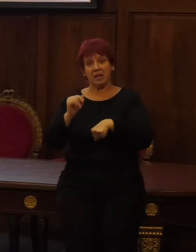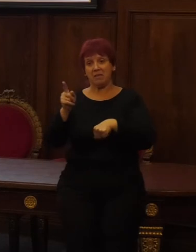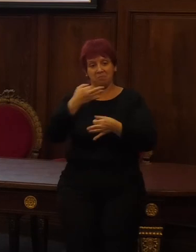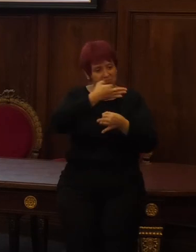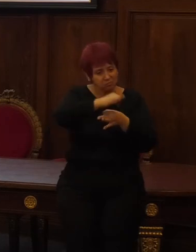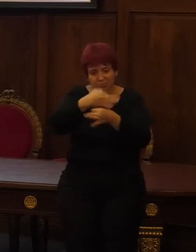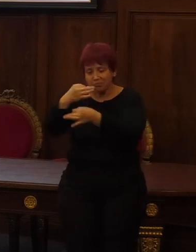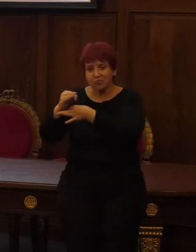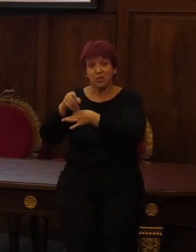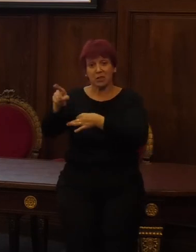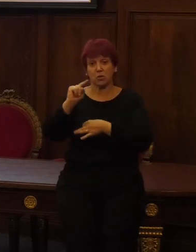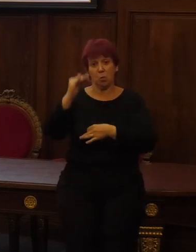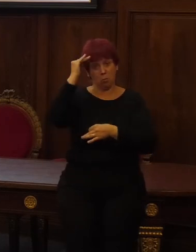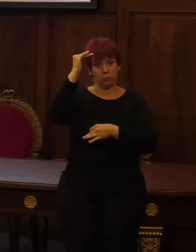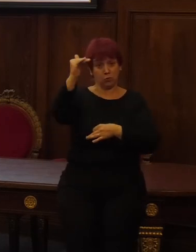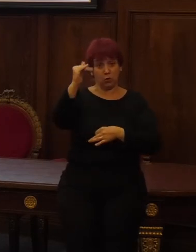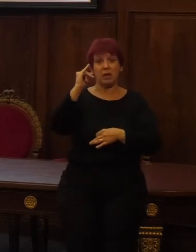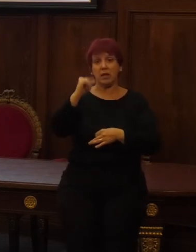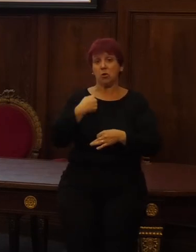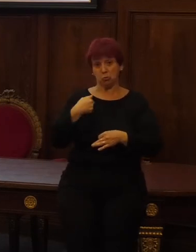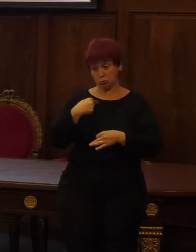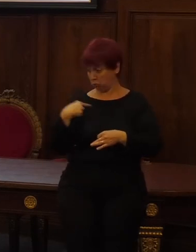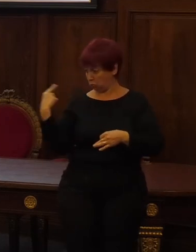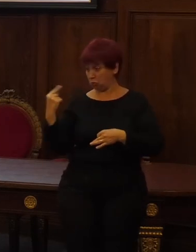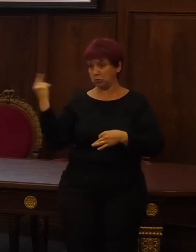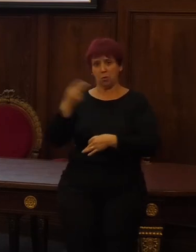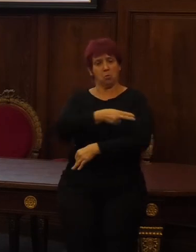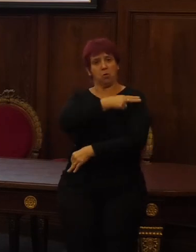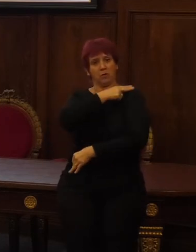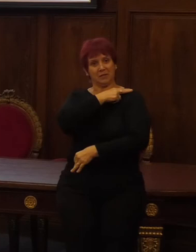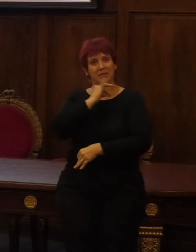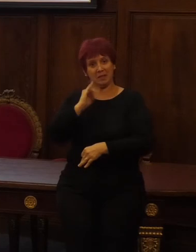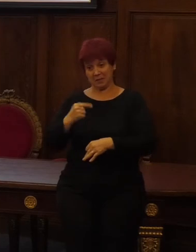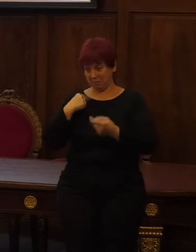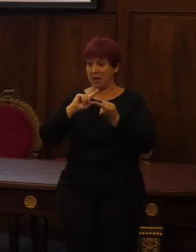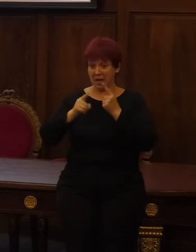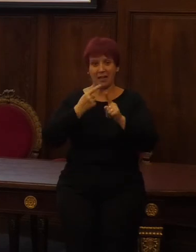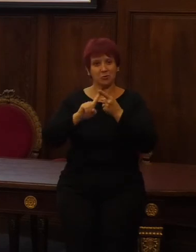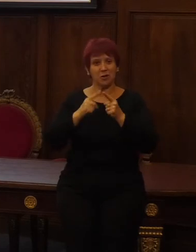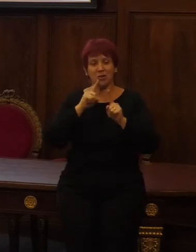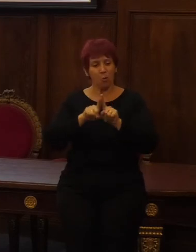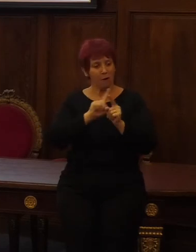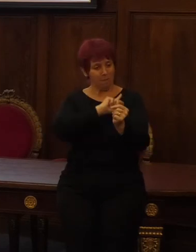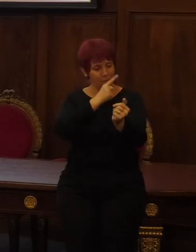la formación de profesionales y nosotros de la posgraduación. Eso también son las relaciones de